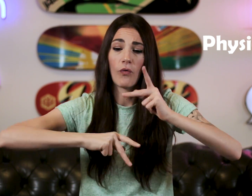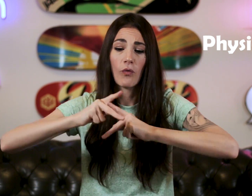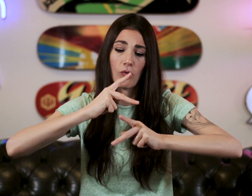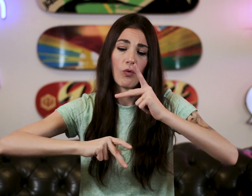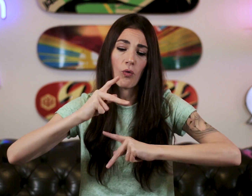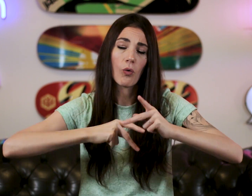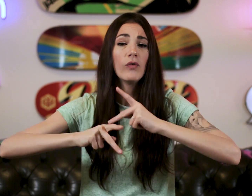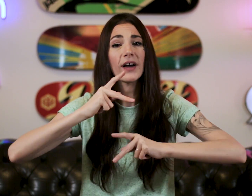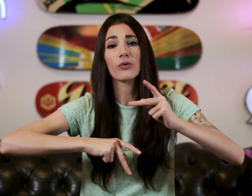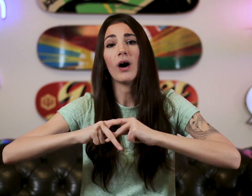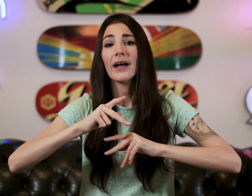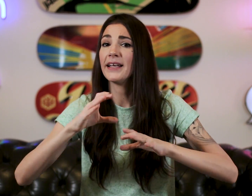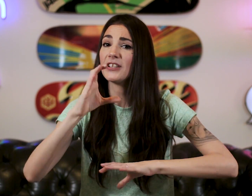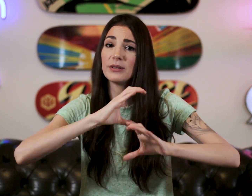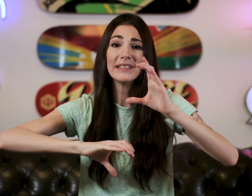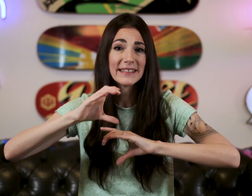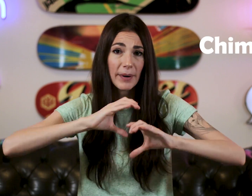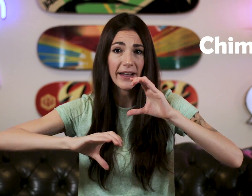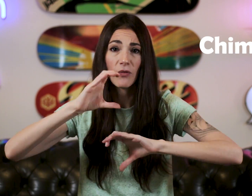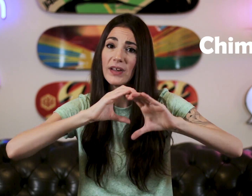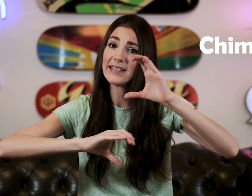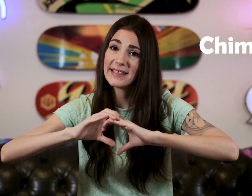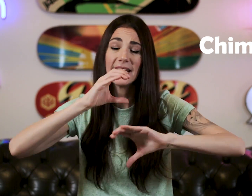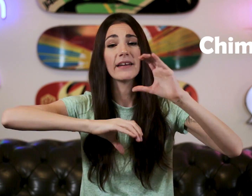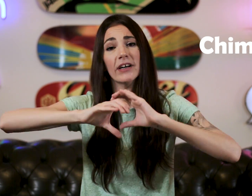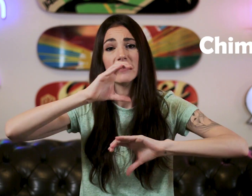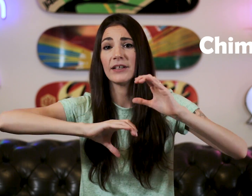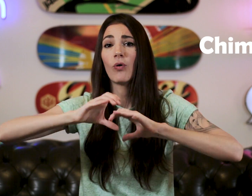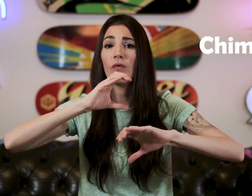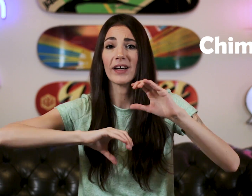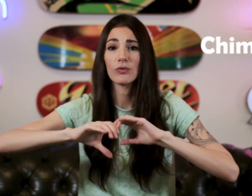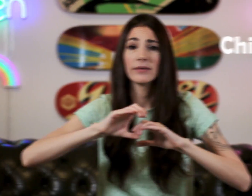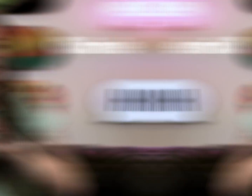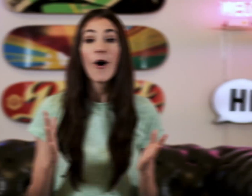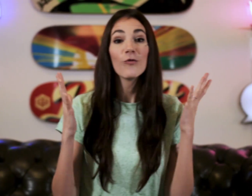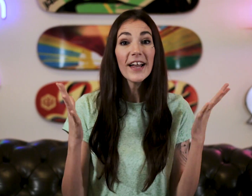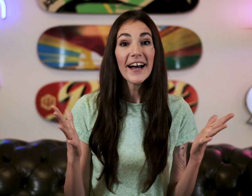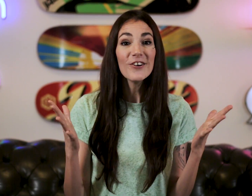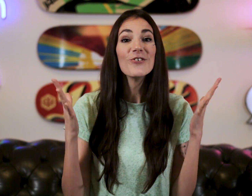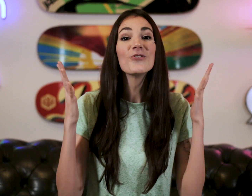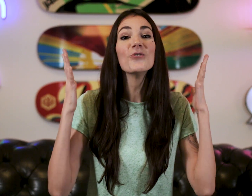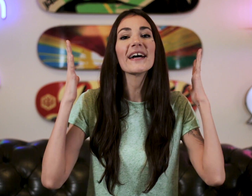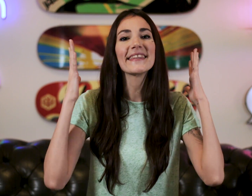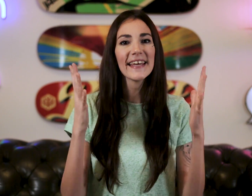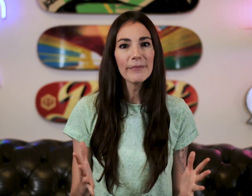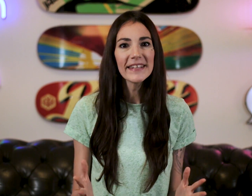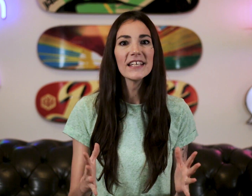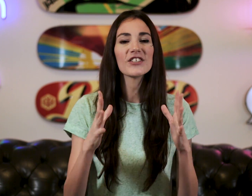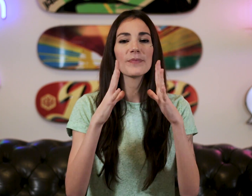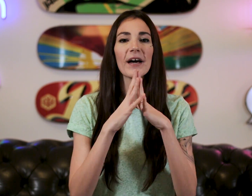roule vers soi. Et la chimie, c'est pareil, on fait les C, voilà, et on roule vers soi. Voilà, le cours est terminé. J'espère que